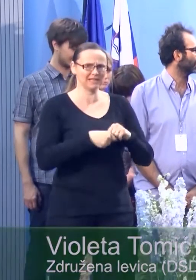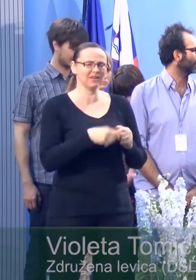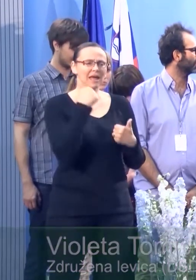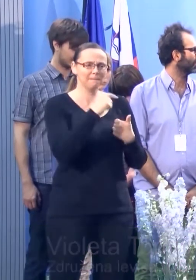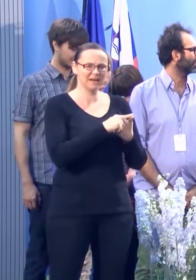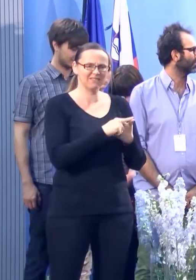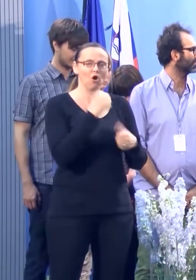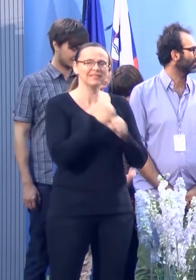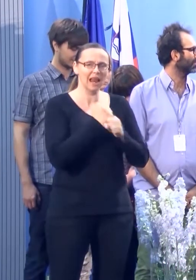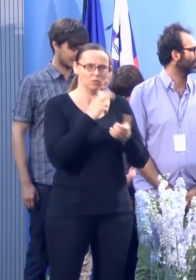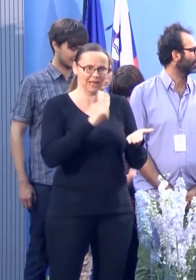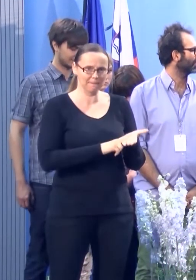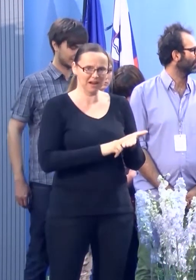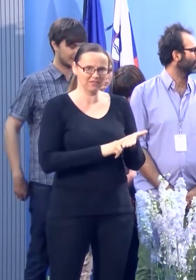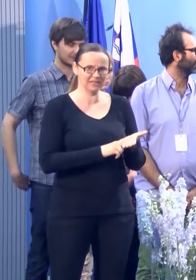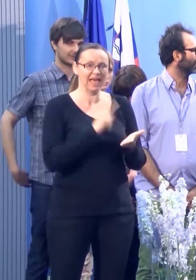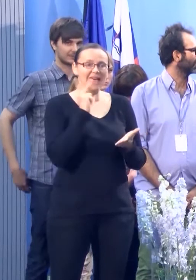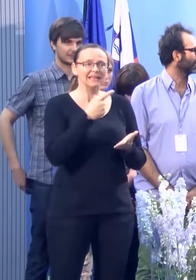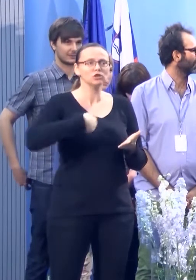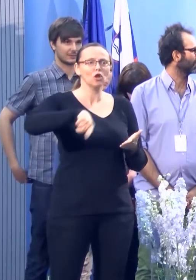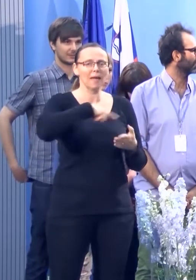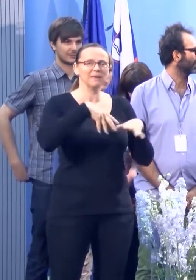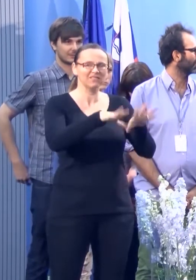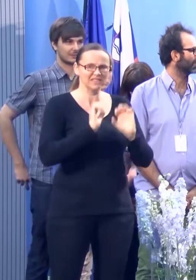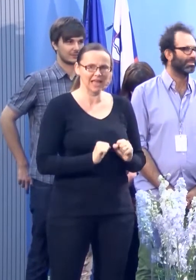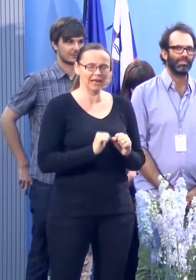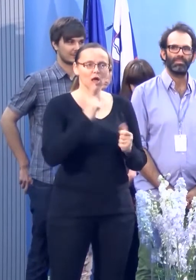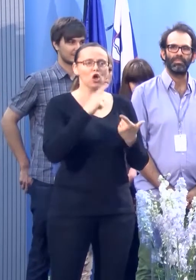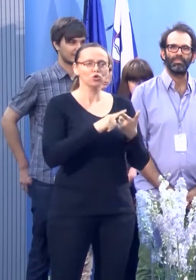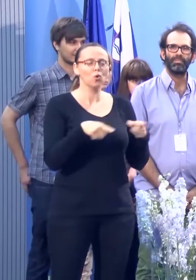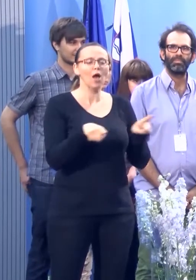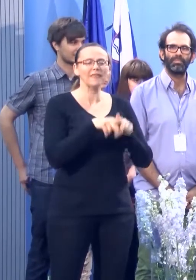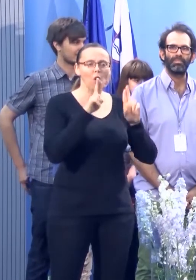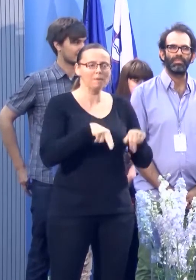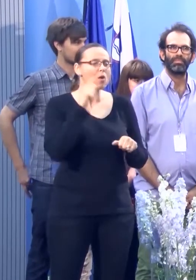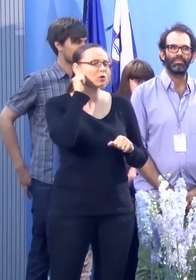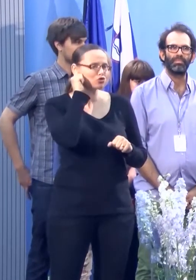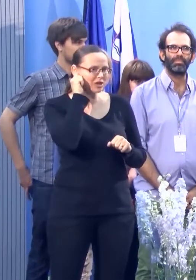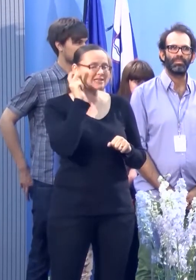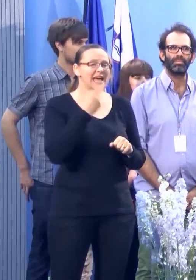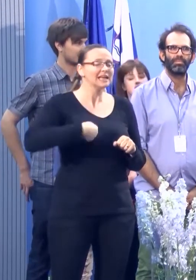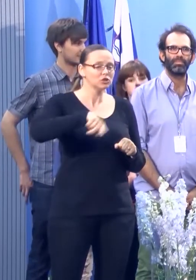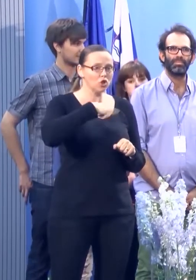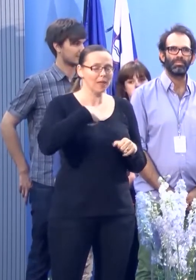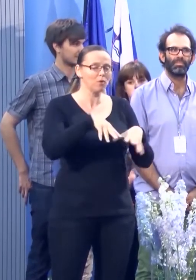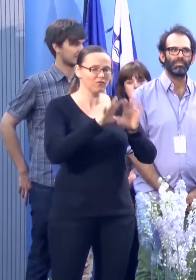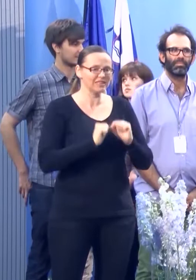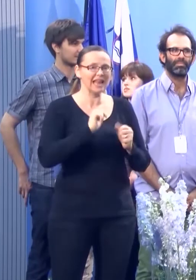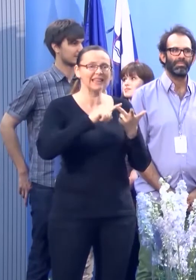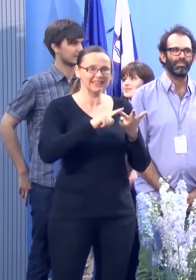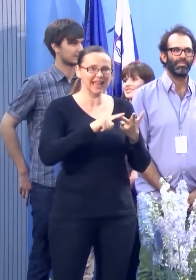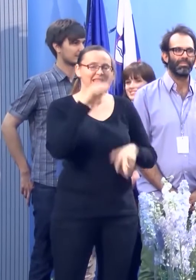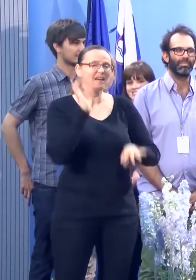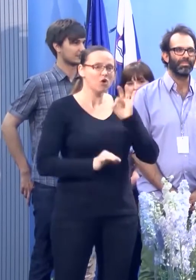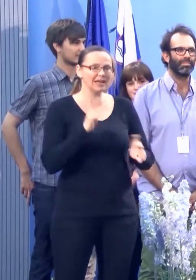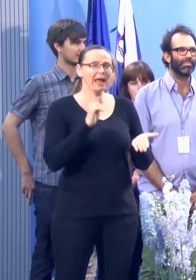so delavske pravice, ki so nam jih vzeli. Drugo je enakopravnost žensk, ki so nam jo vzeli. In tretje je